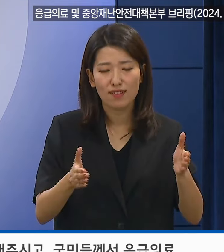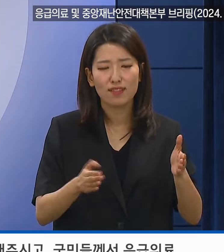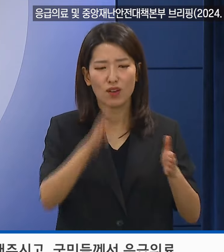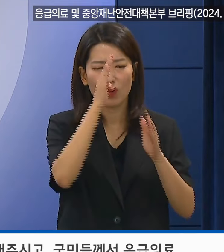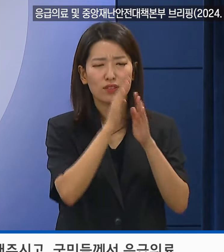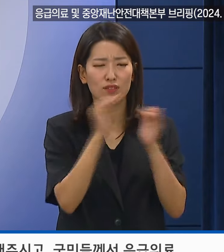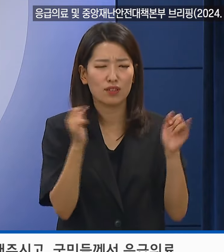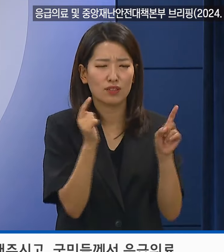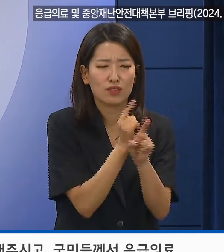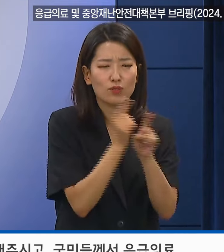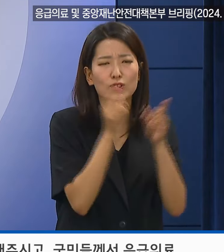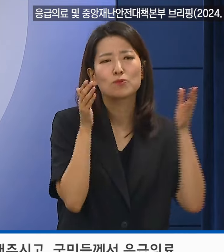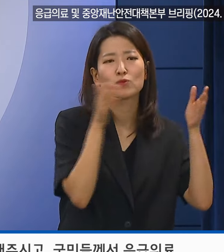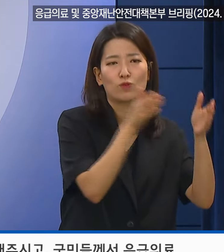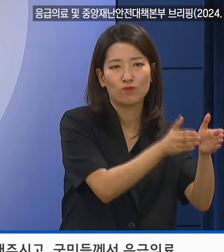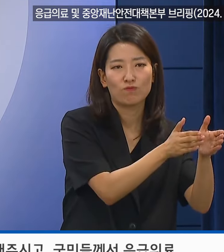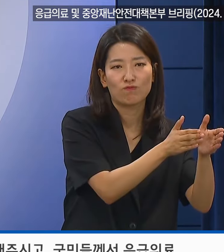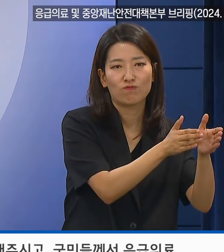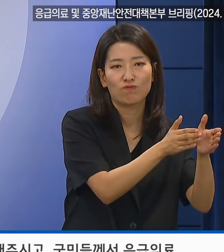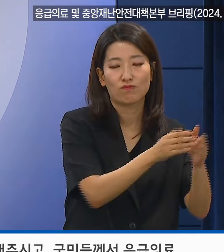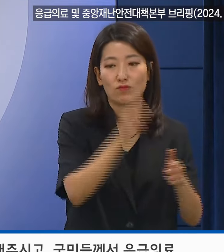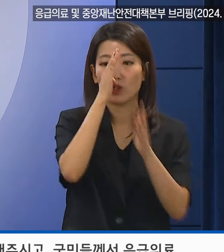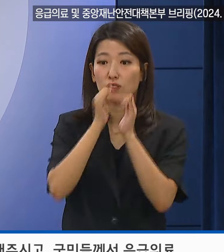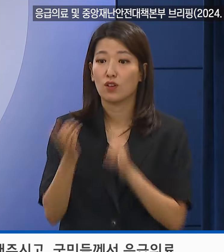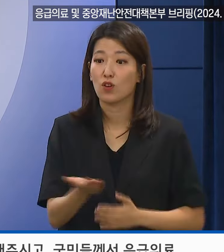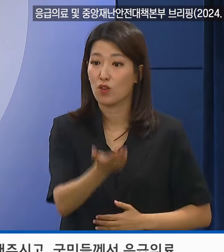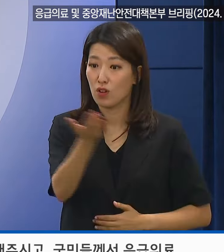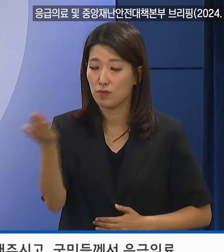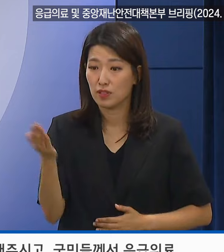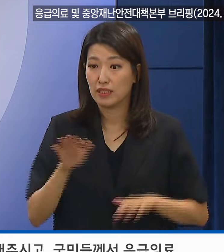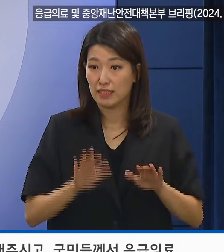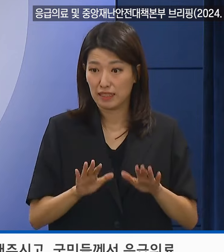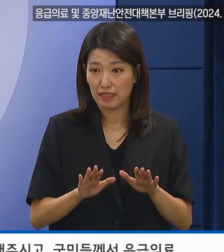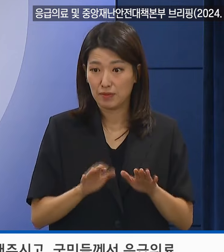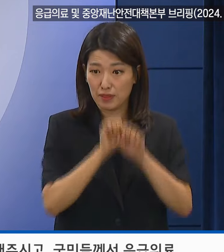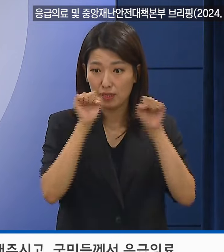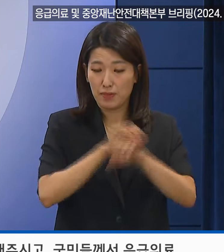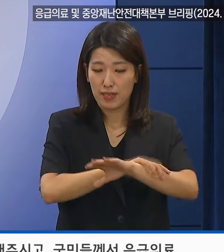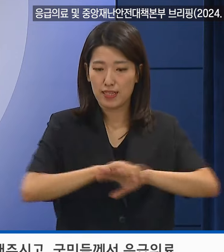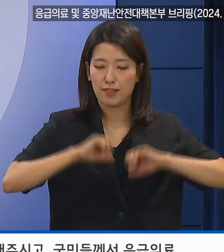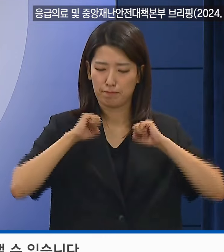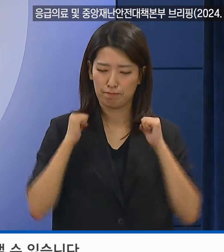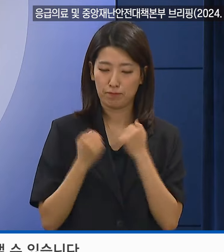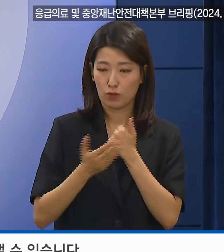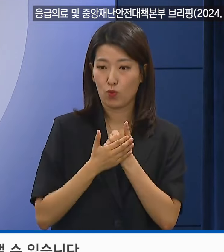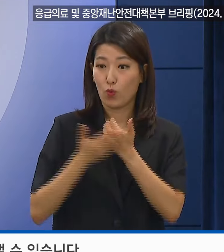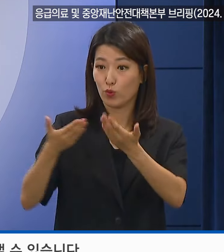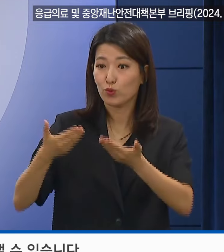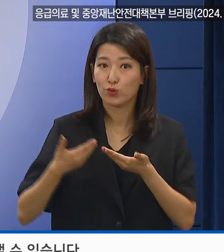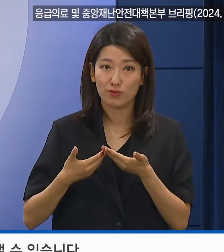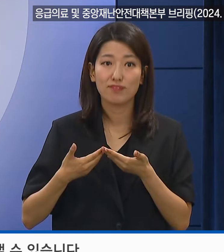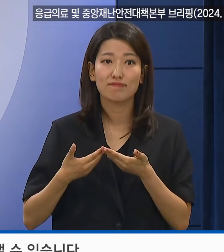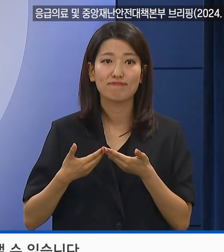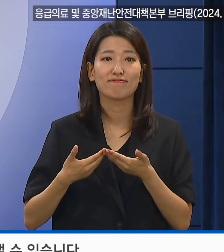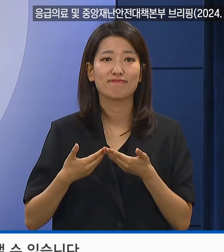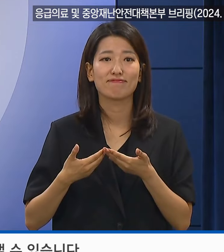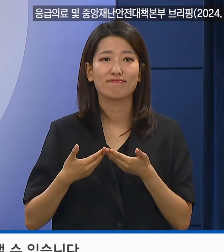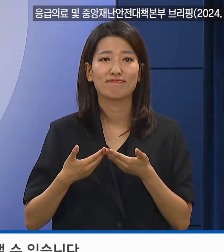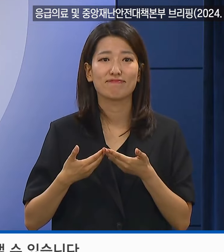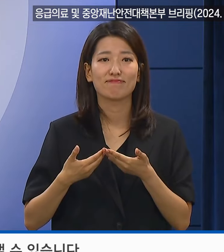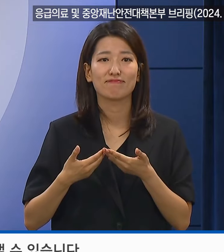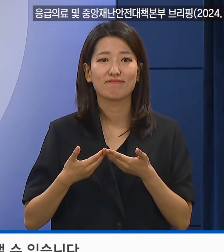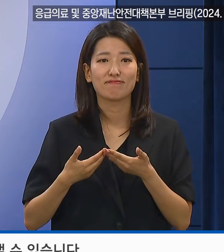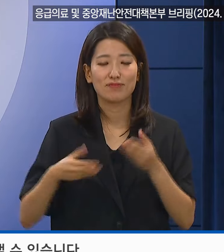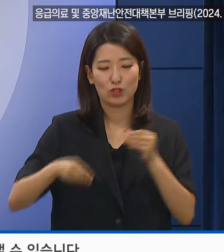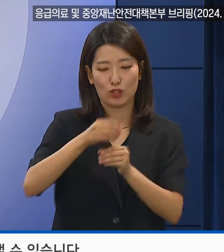주시고 국민들께서 응급의료 행동 요령에 따라 협조해 주신다면 우리 모두가 안전하고